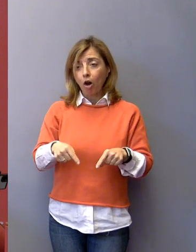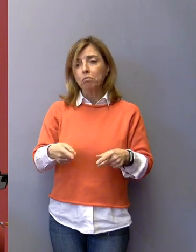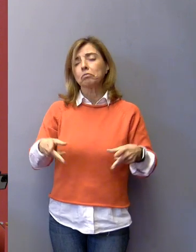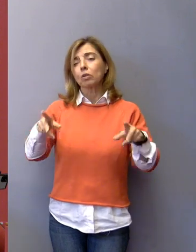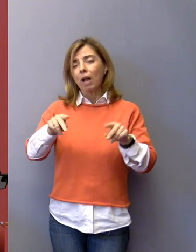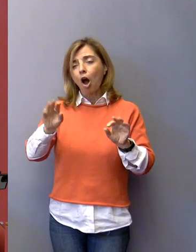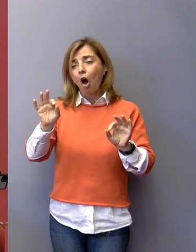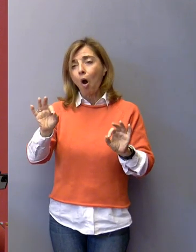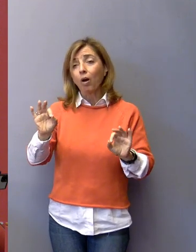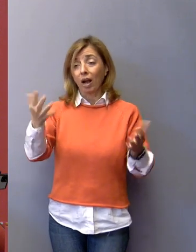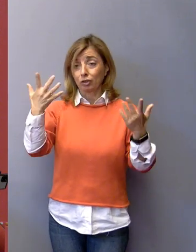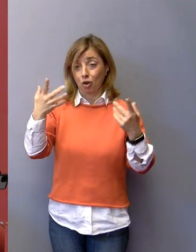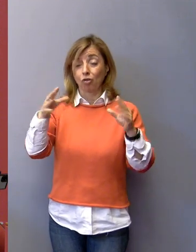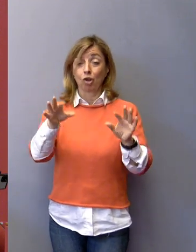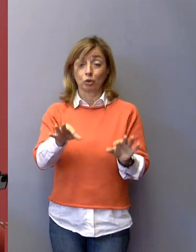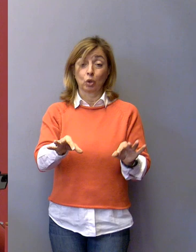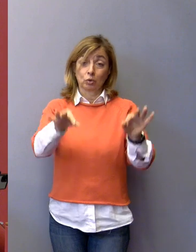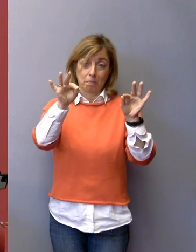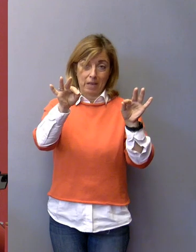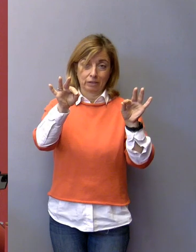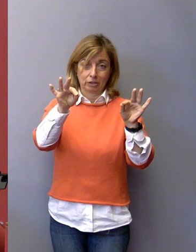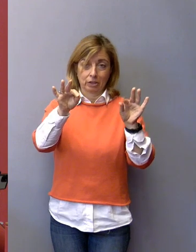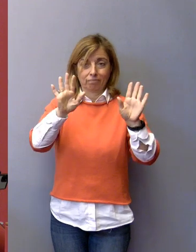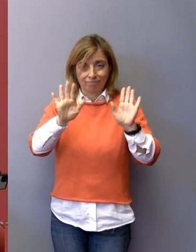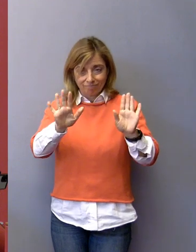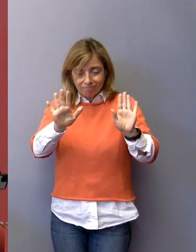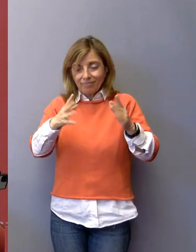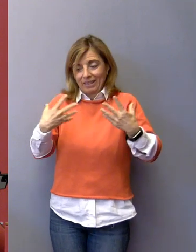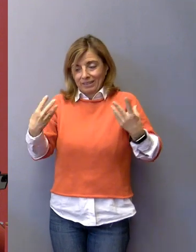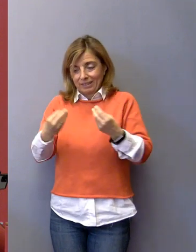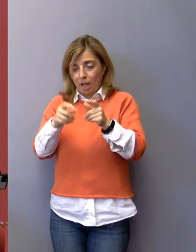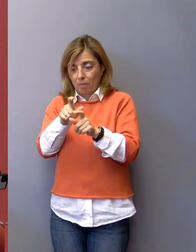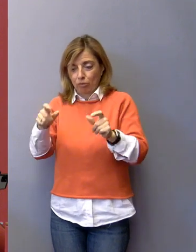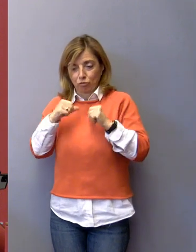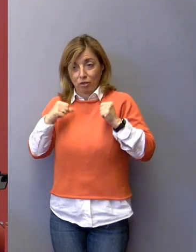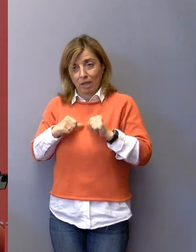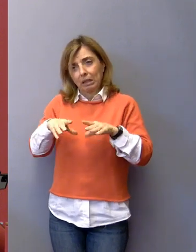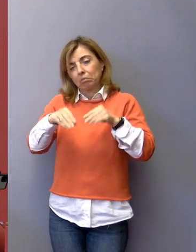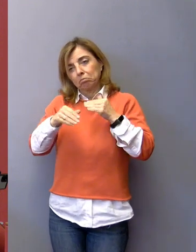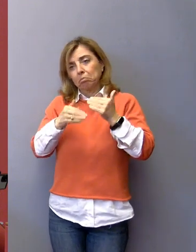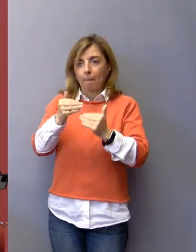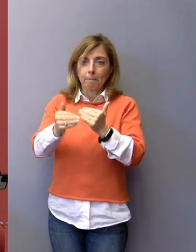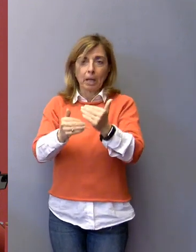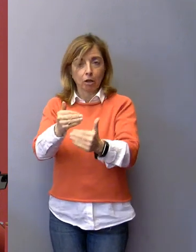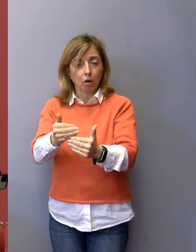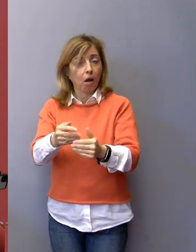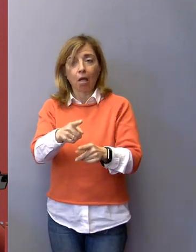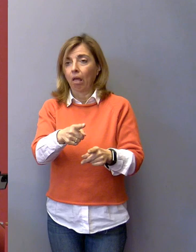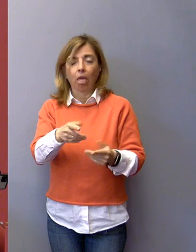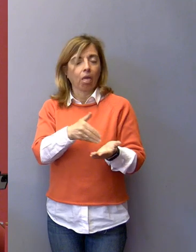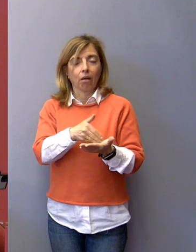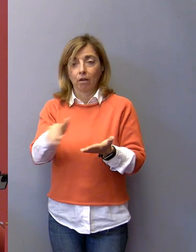di sospensiva ed iniziare un percorso con i cittadini per l'ennesima volta nella appunto